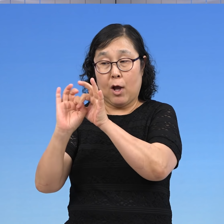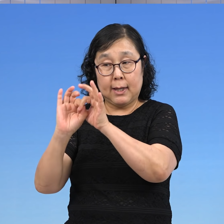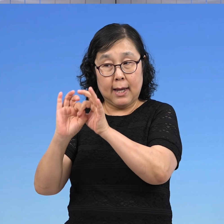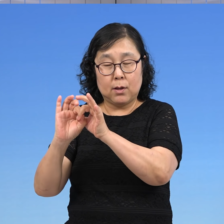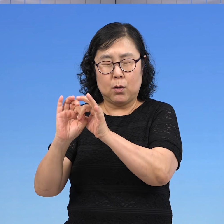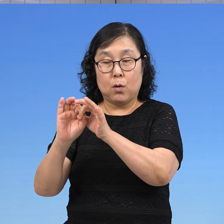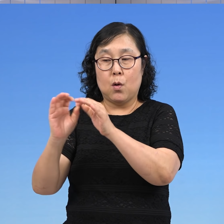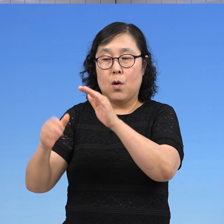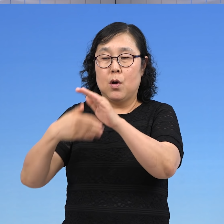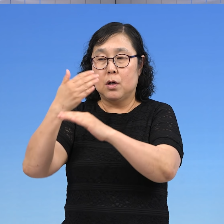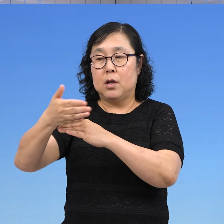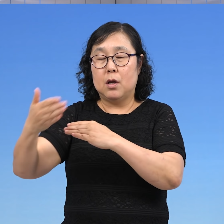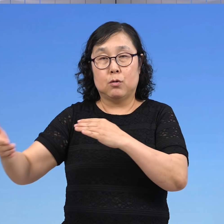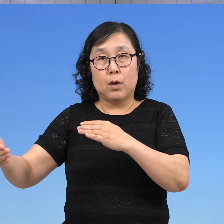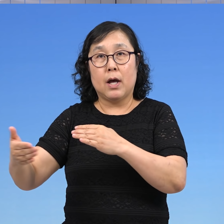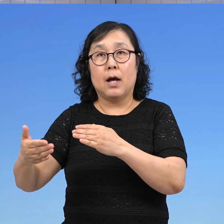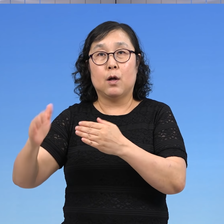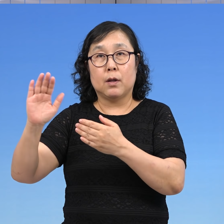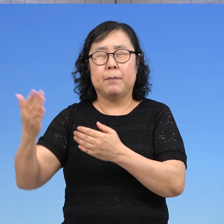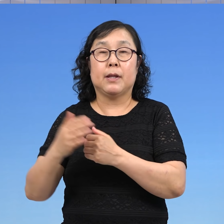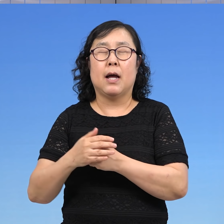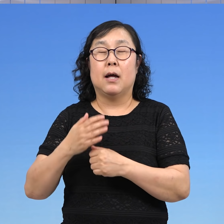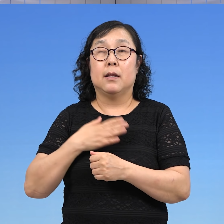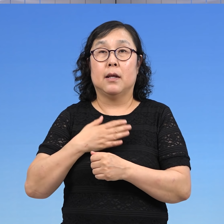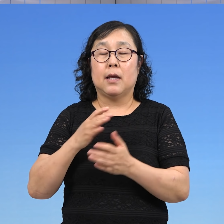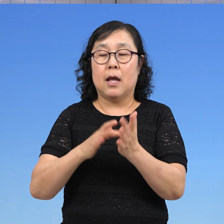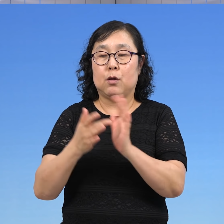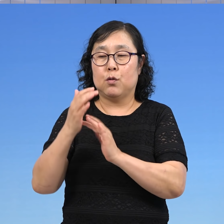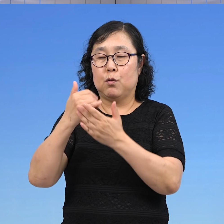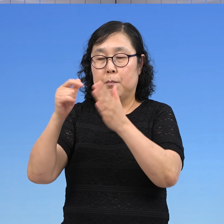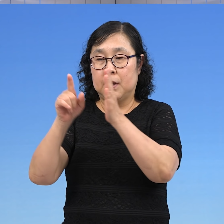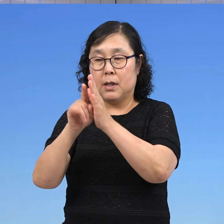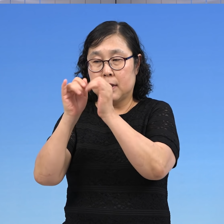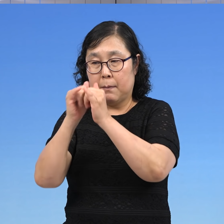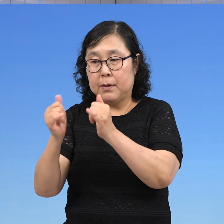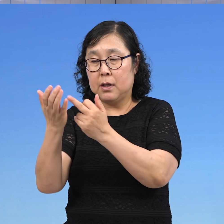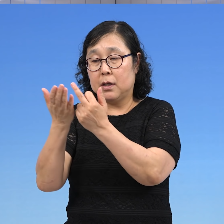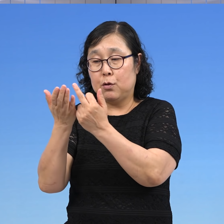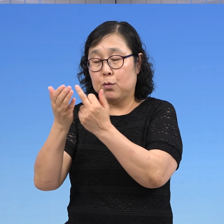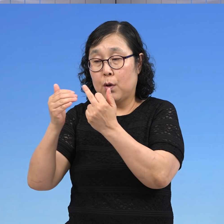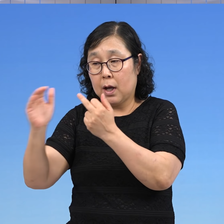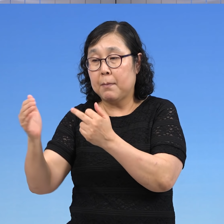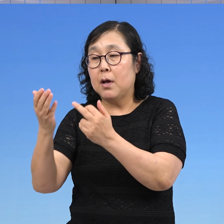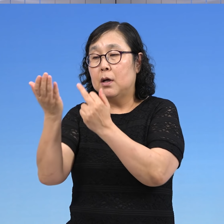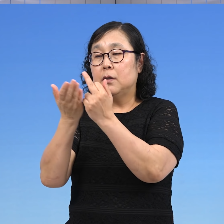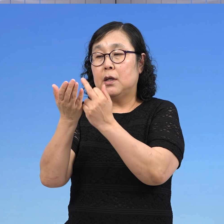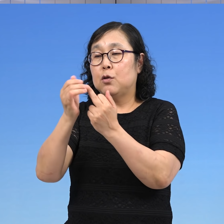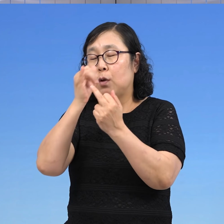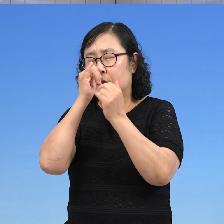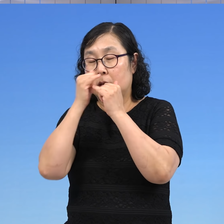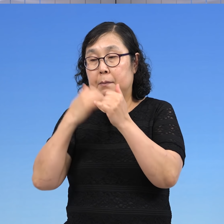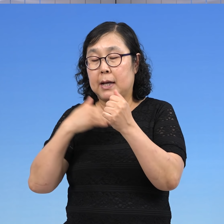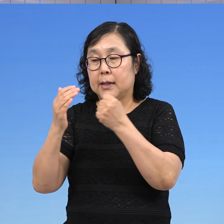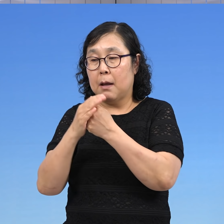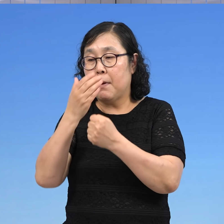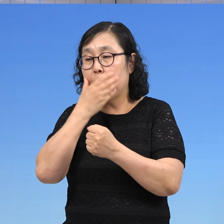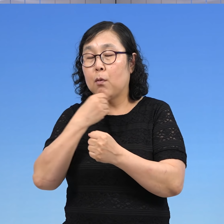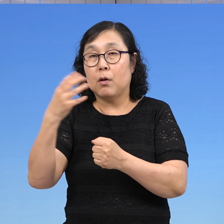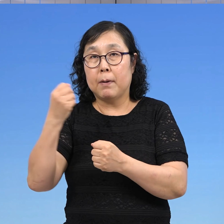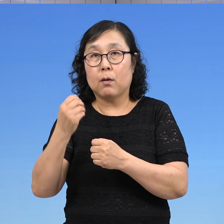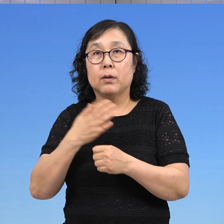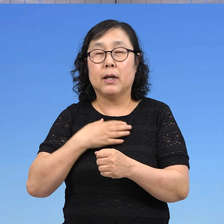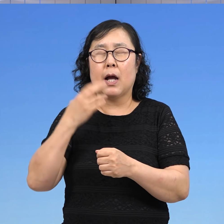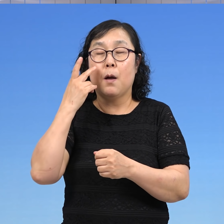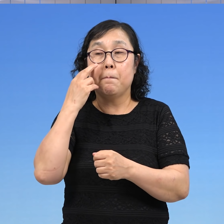받고 응 예수 믿는 저와 여러분이 제주도로 라면 죄 수도 있는 사람들이 나로 인해 법을